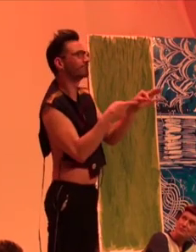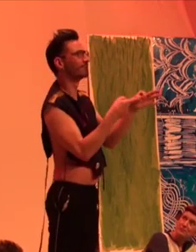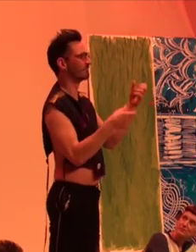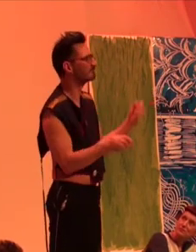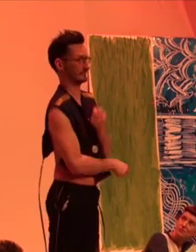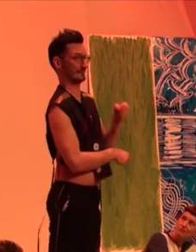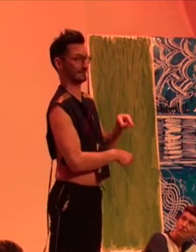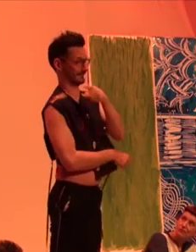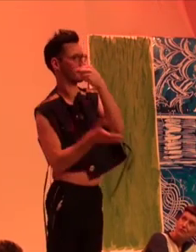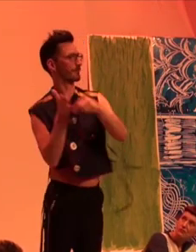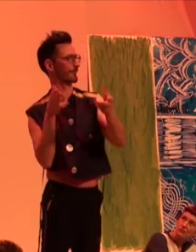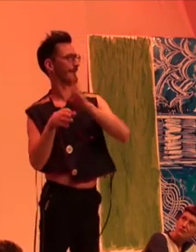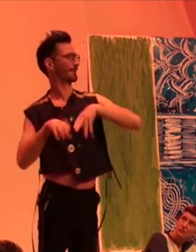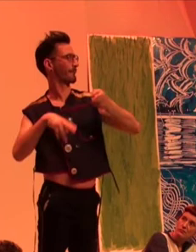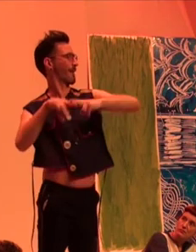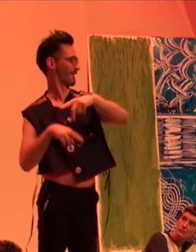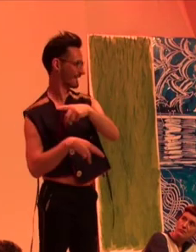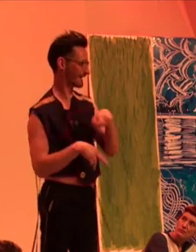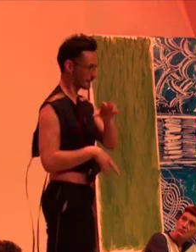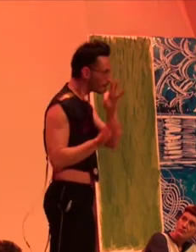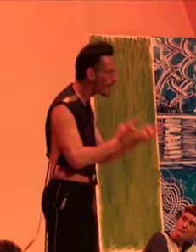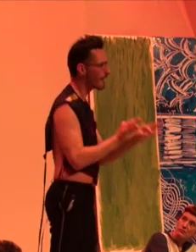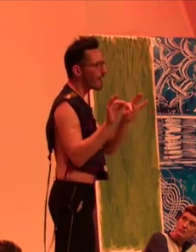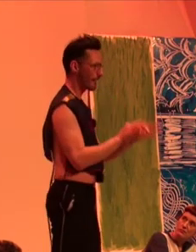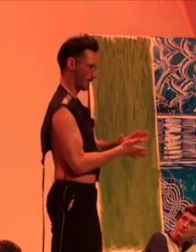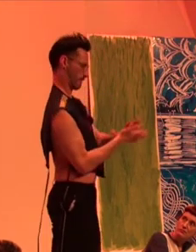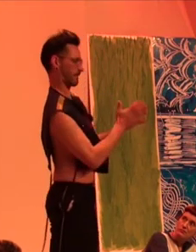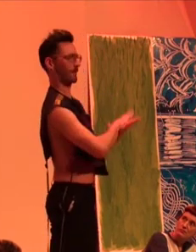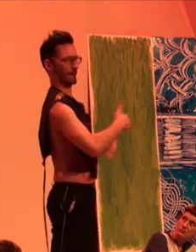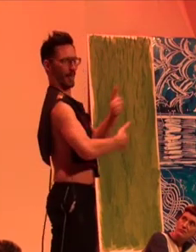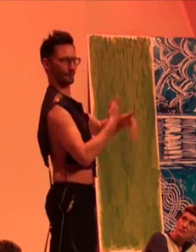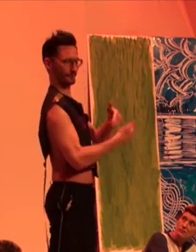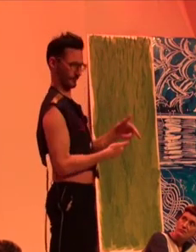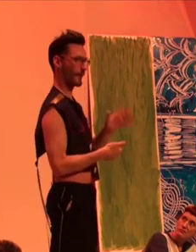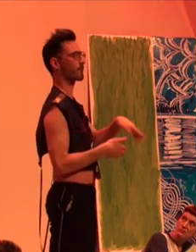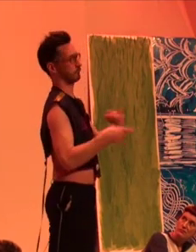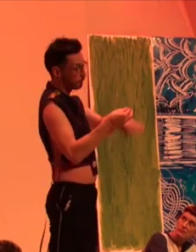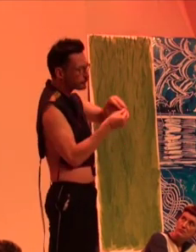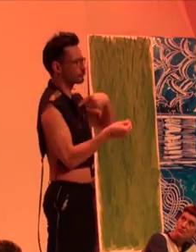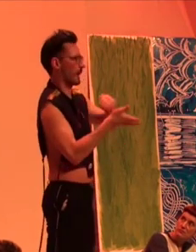à la fin, justement, donc là je me suis inspirée de ce conte-là. Donc voilà, et c'est un mélange de différents